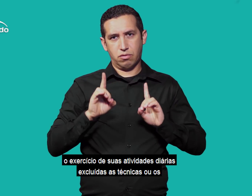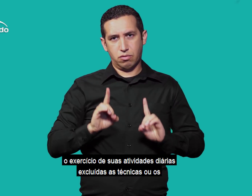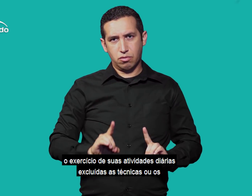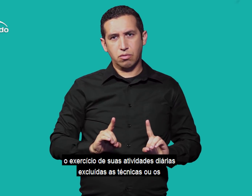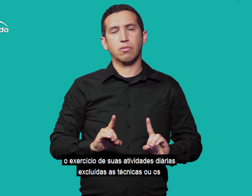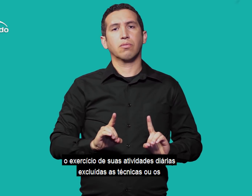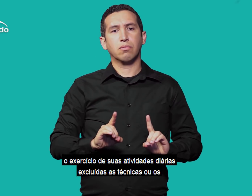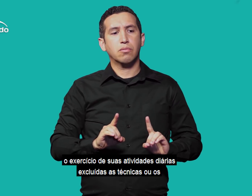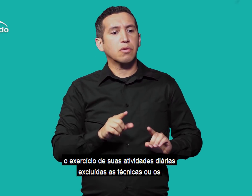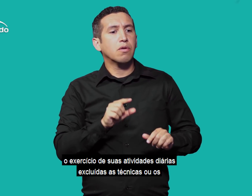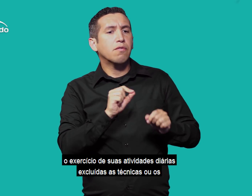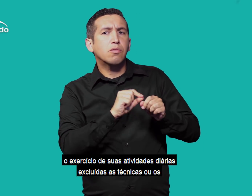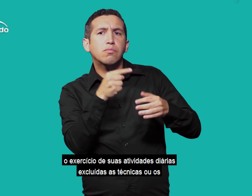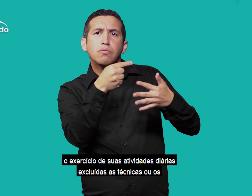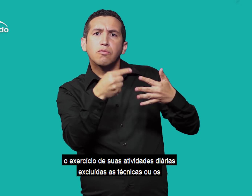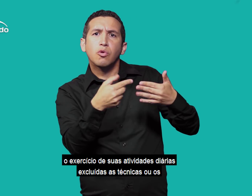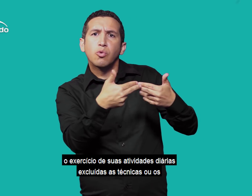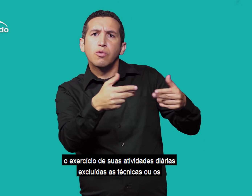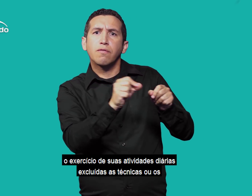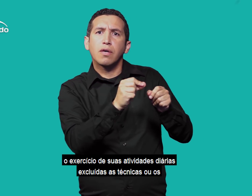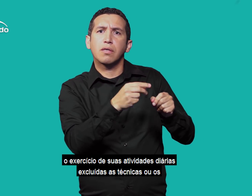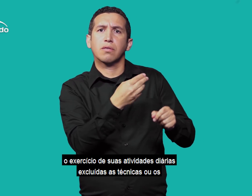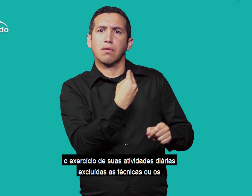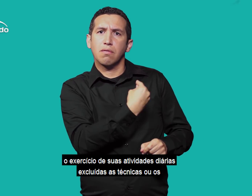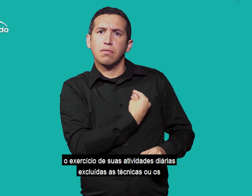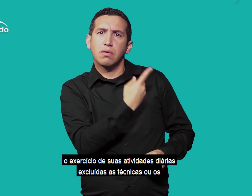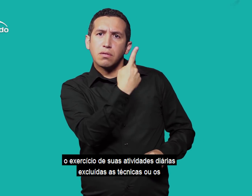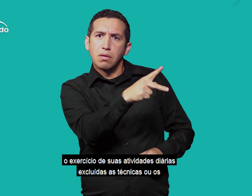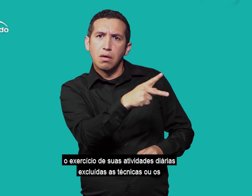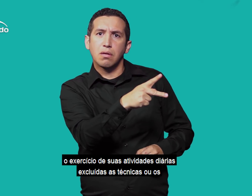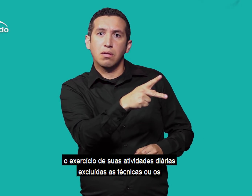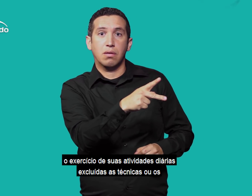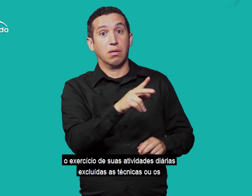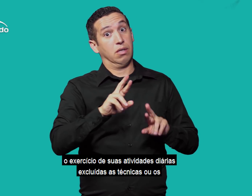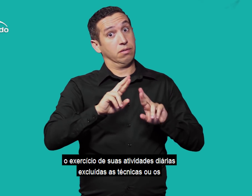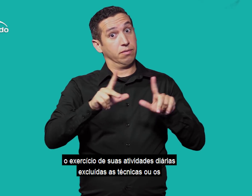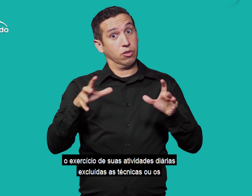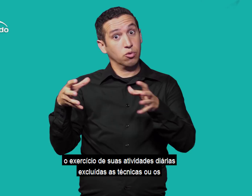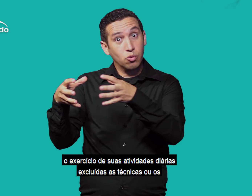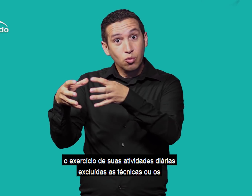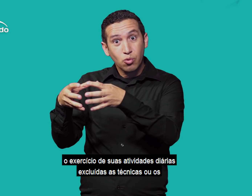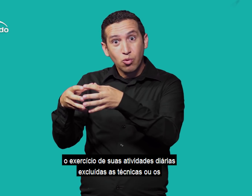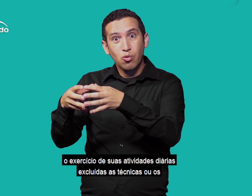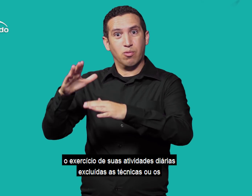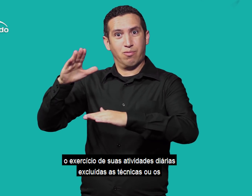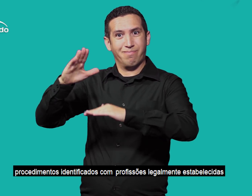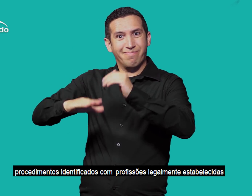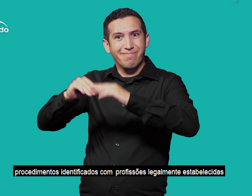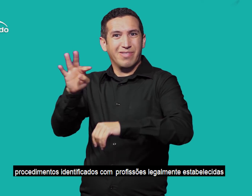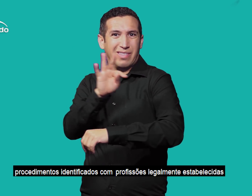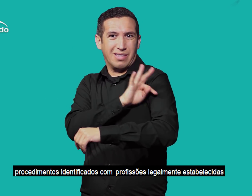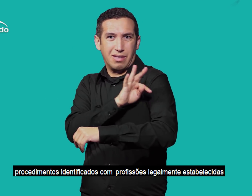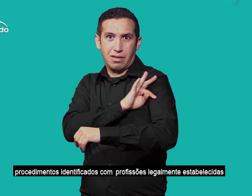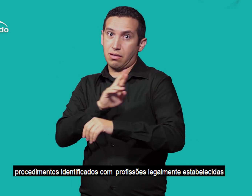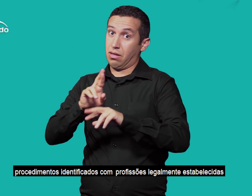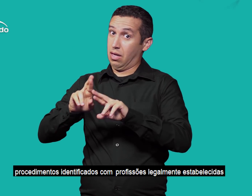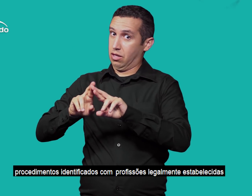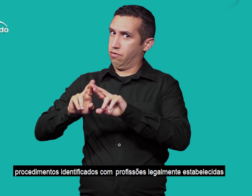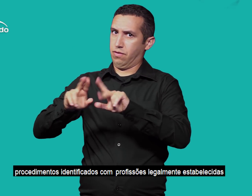o exercício de suas atividades diárias excluídas as técnicas ou os procedimentos identificados